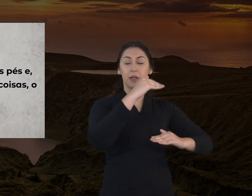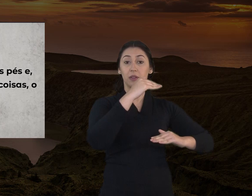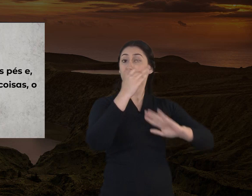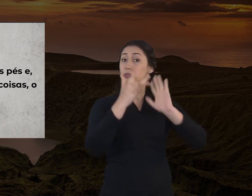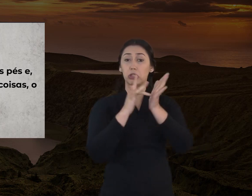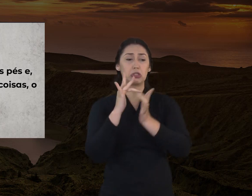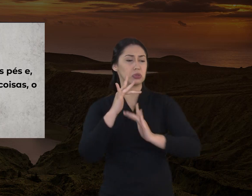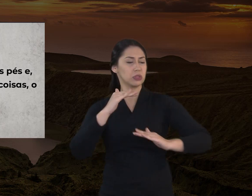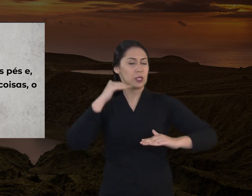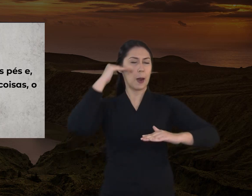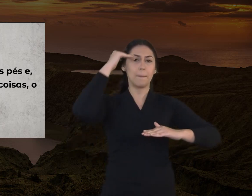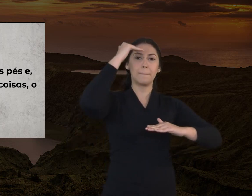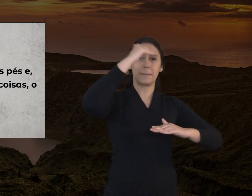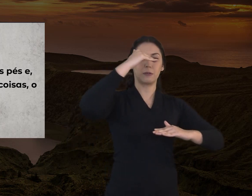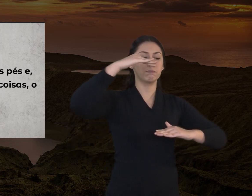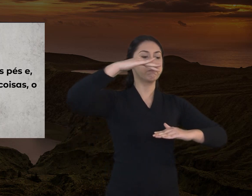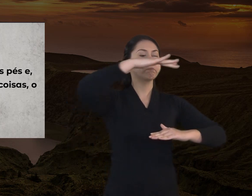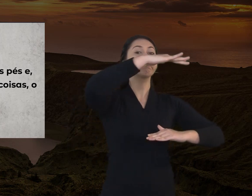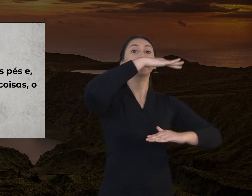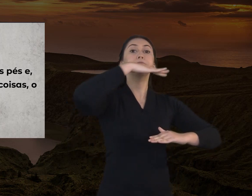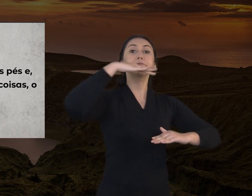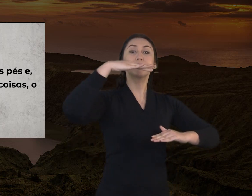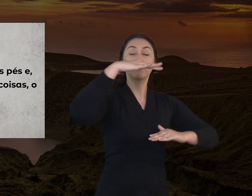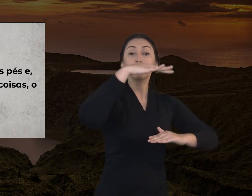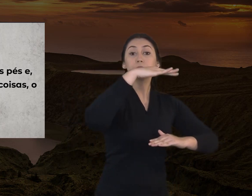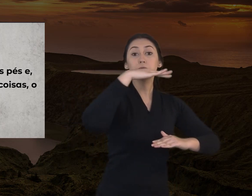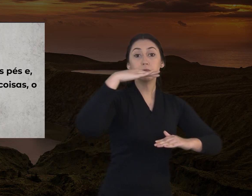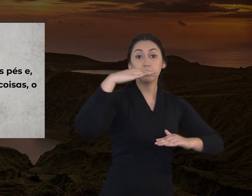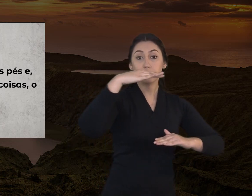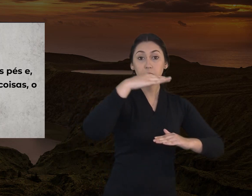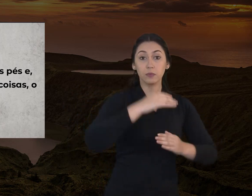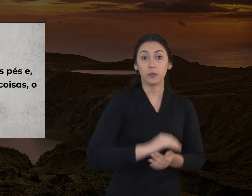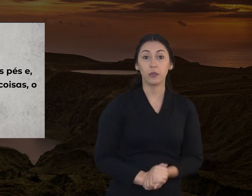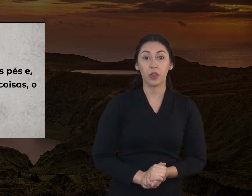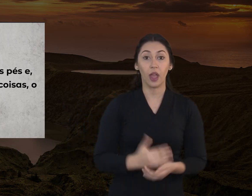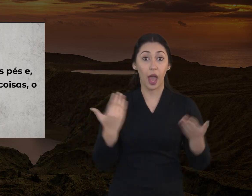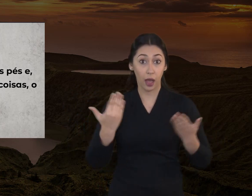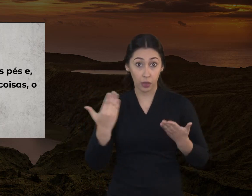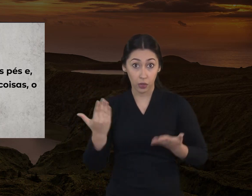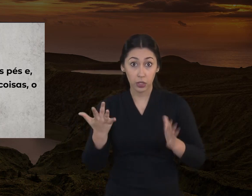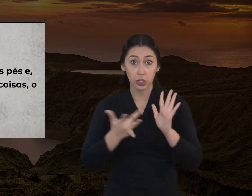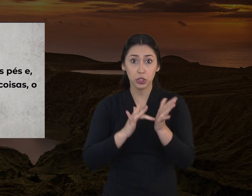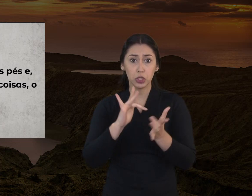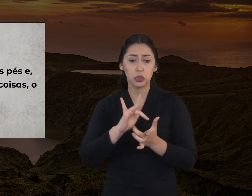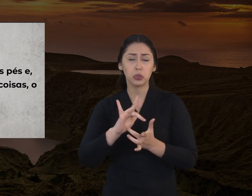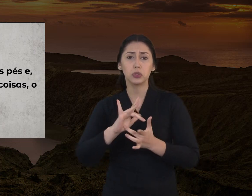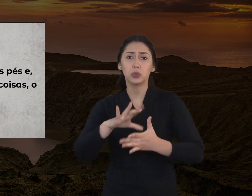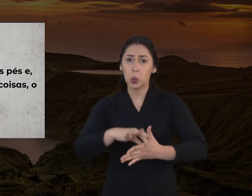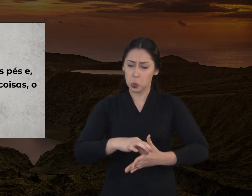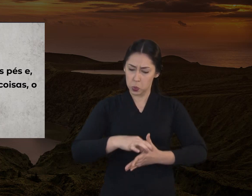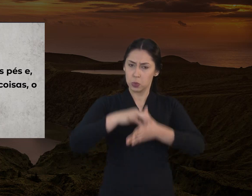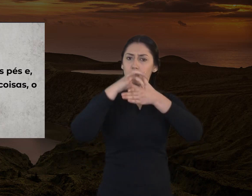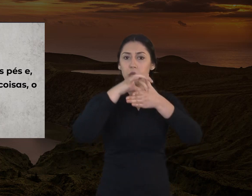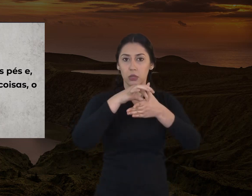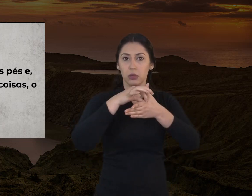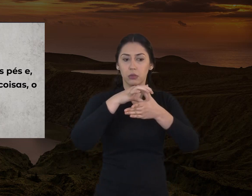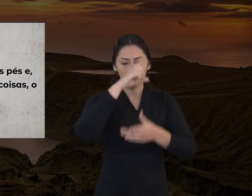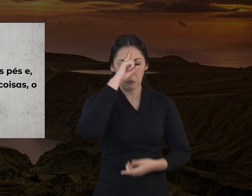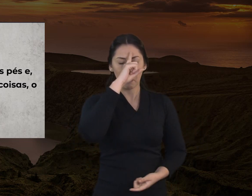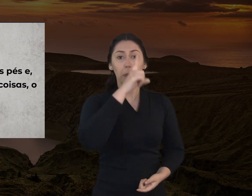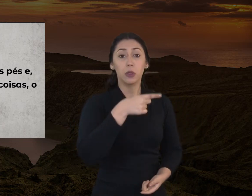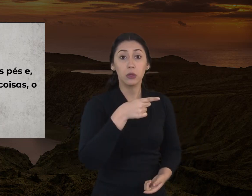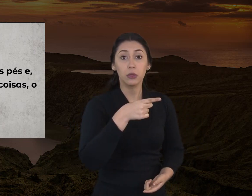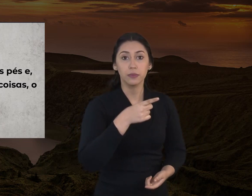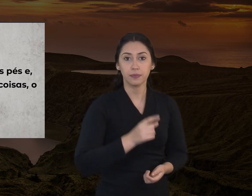dos pés de Cristo, do Filho. E para ser o cabeça sobre todas as coisas, quer